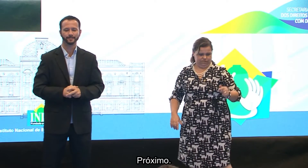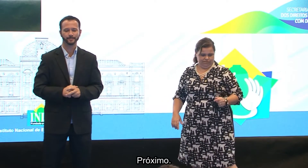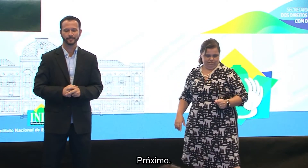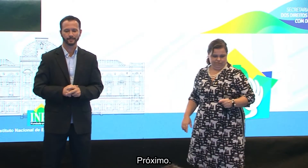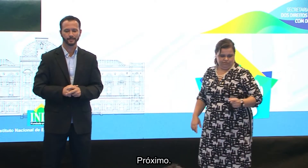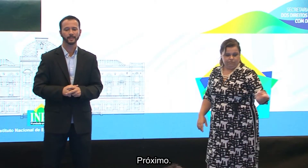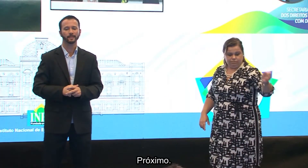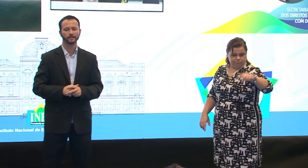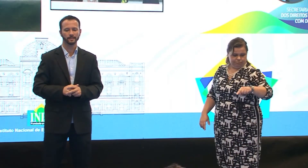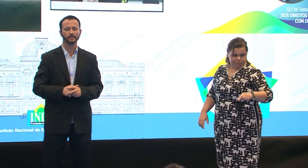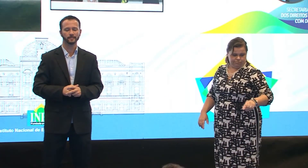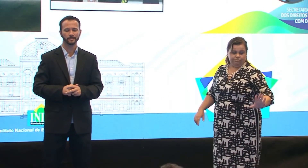Próximo.